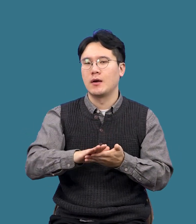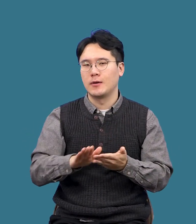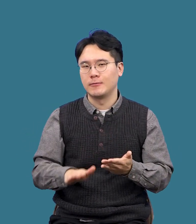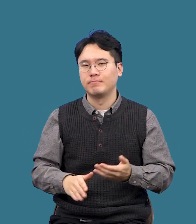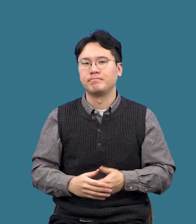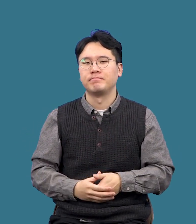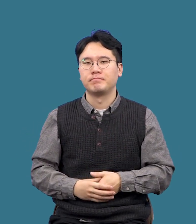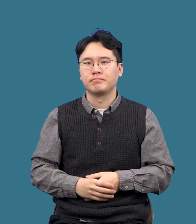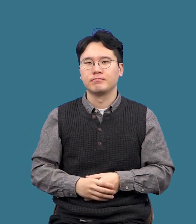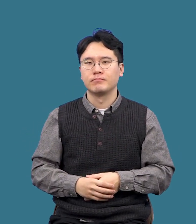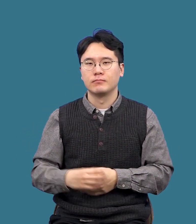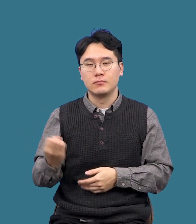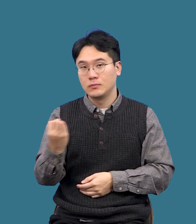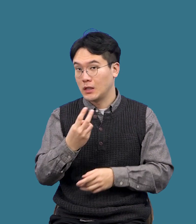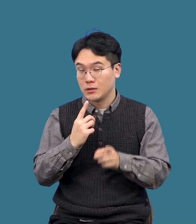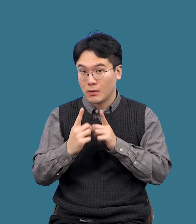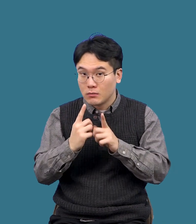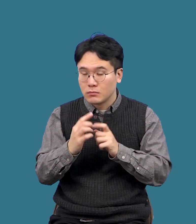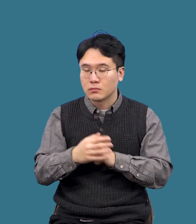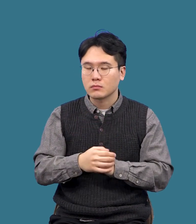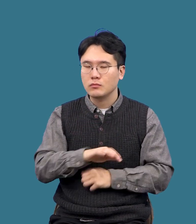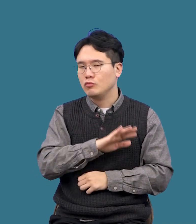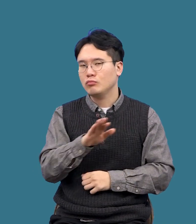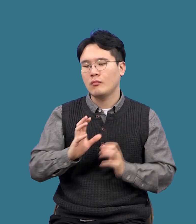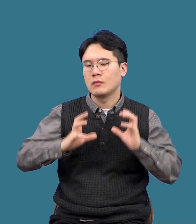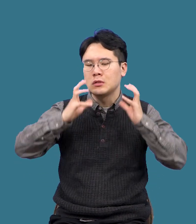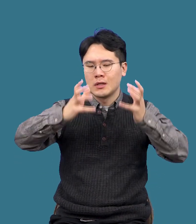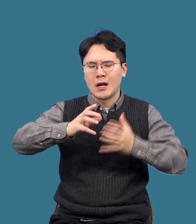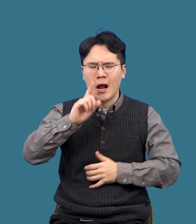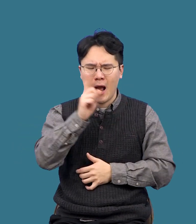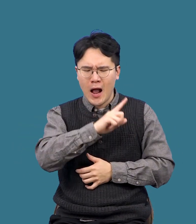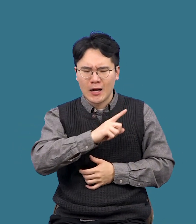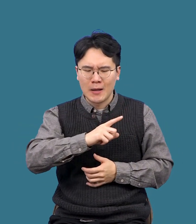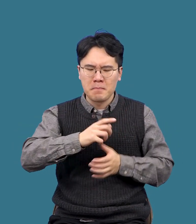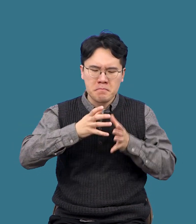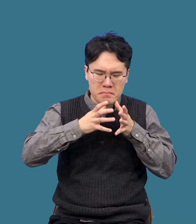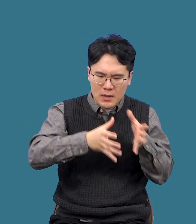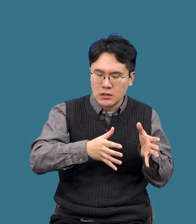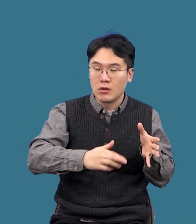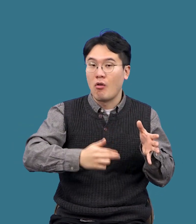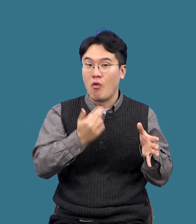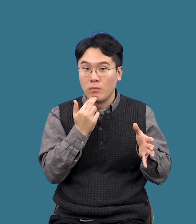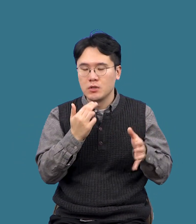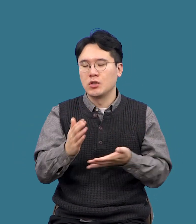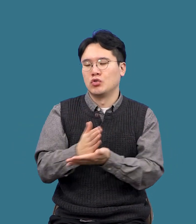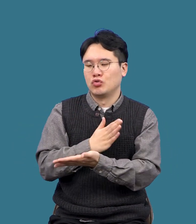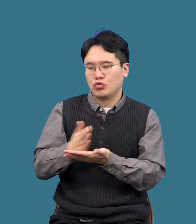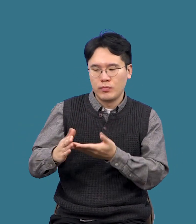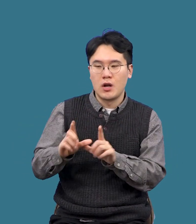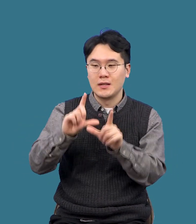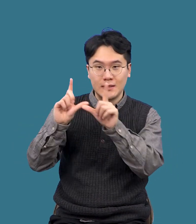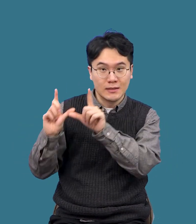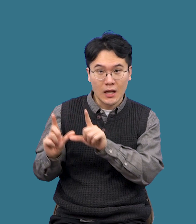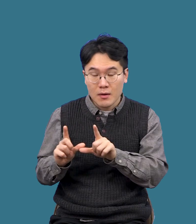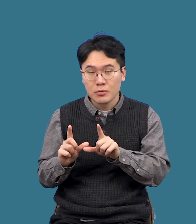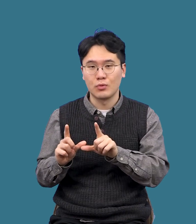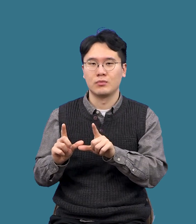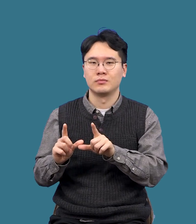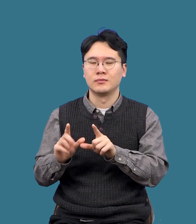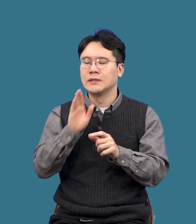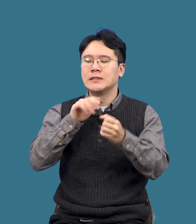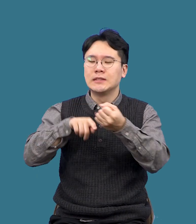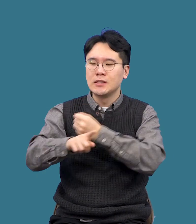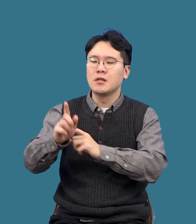다시 말하면 우리가 세상의 악에 빠지지 않고 구별된 삶을 살도록 진리의 말씀을